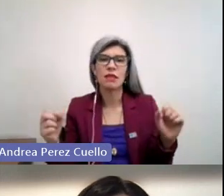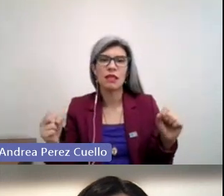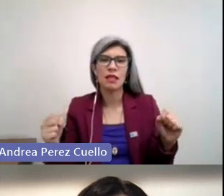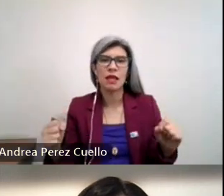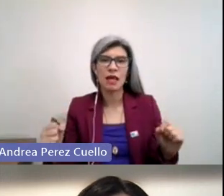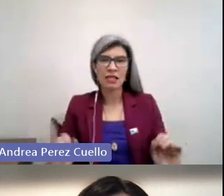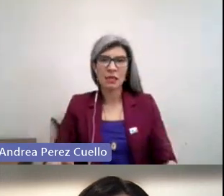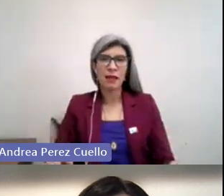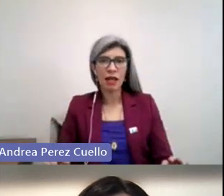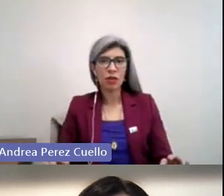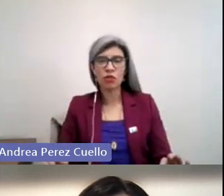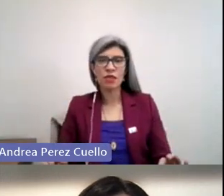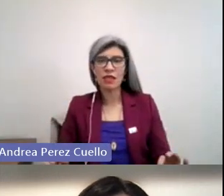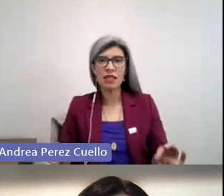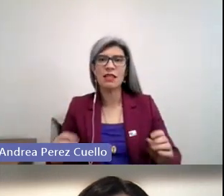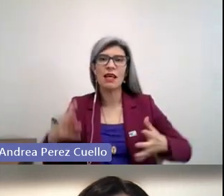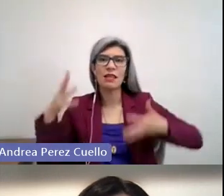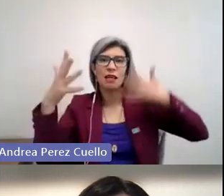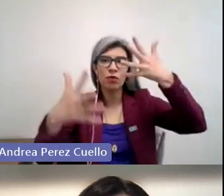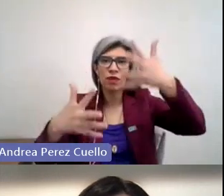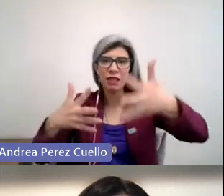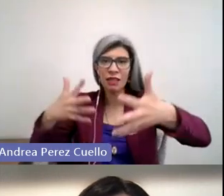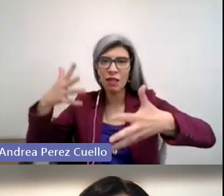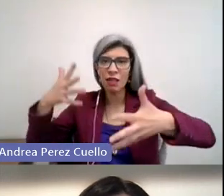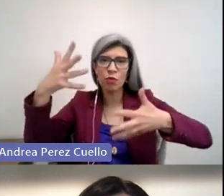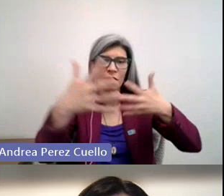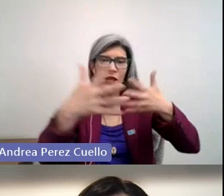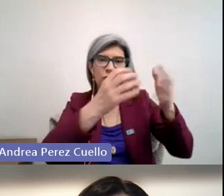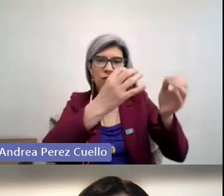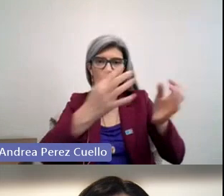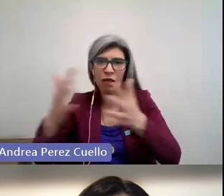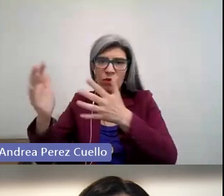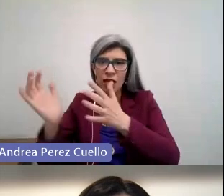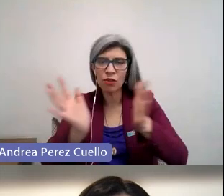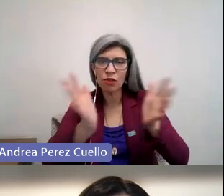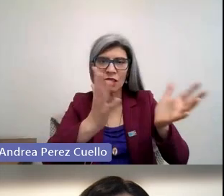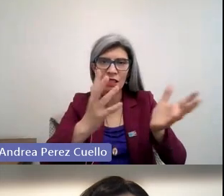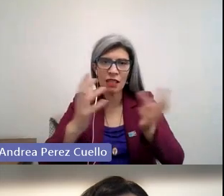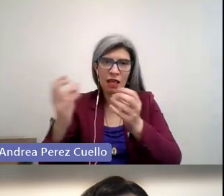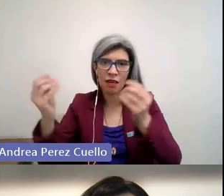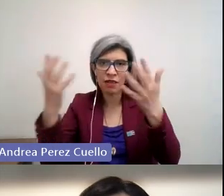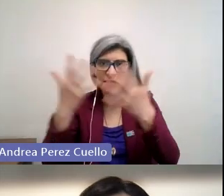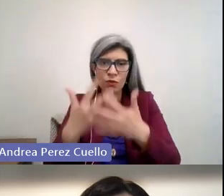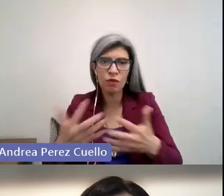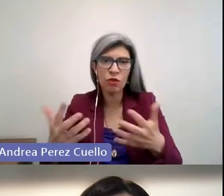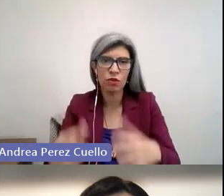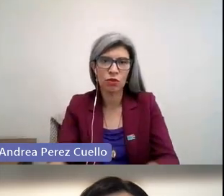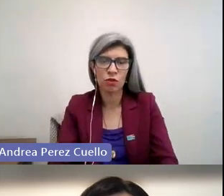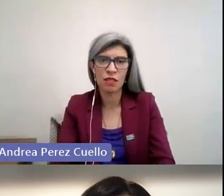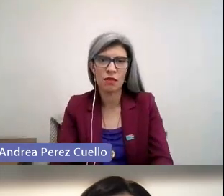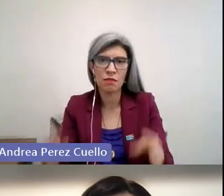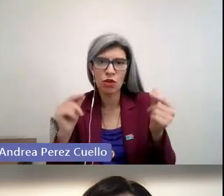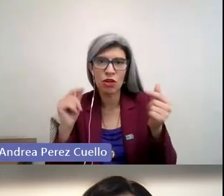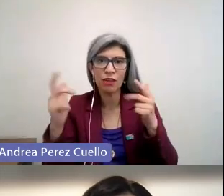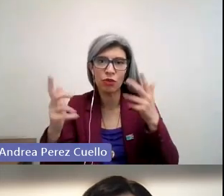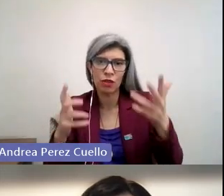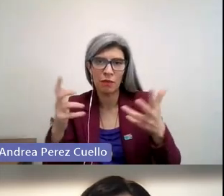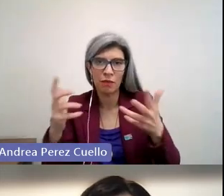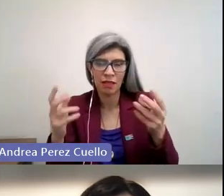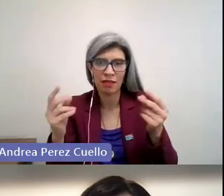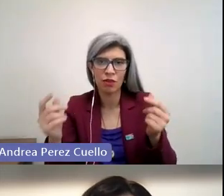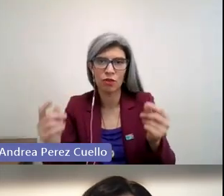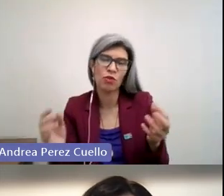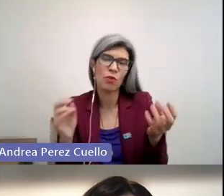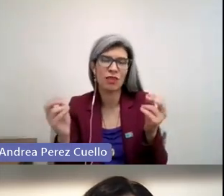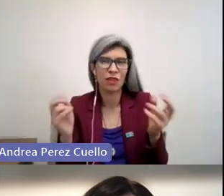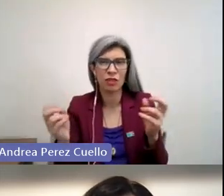imagen. Así parado no se ve nítida y al moverte los movimientos dejan un rastro y tiende a verse muy borroso y medio lento